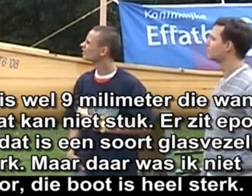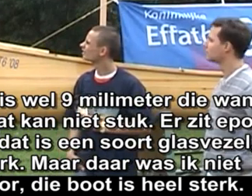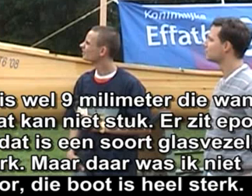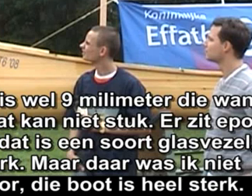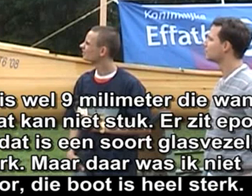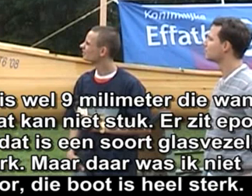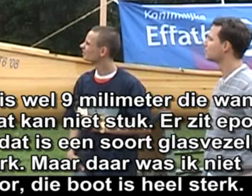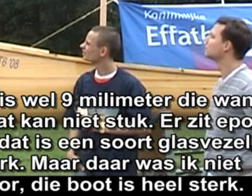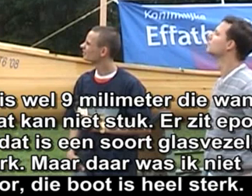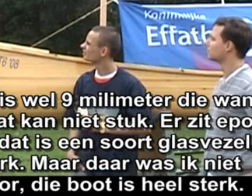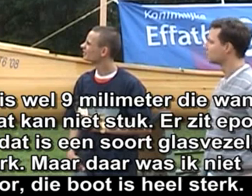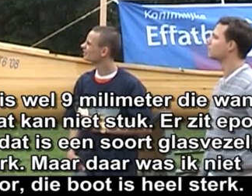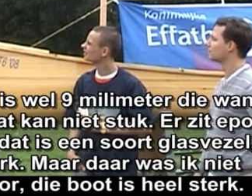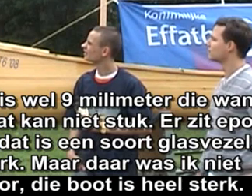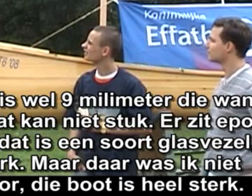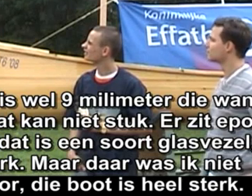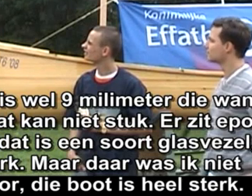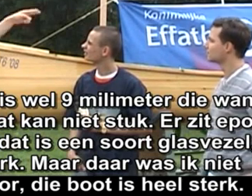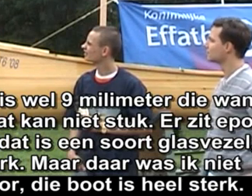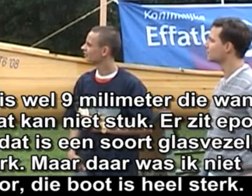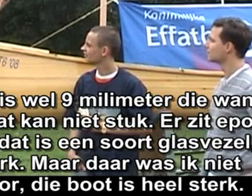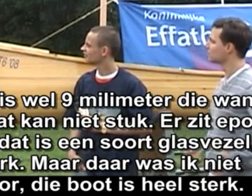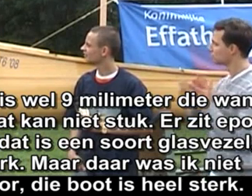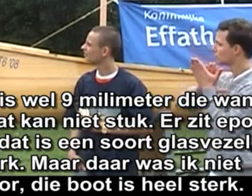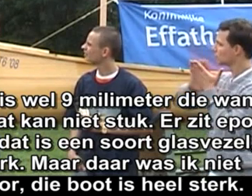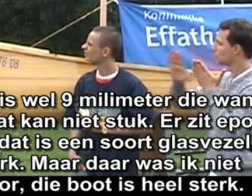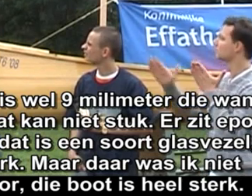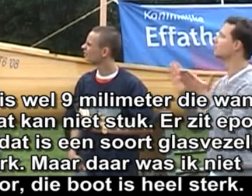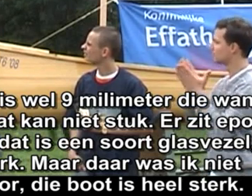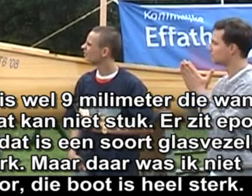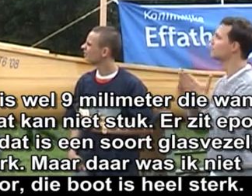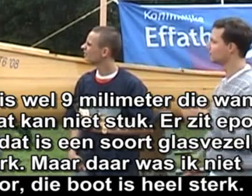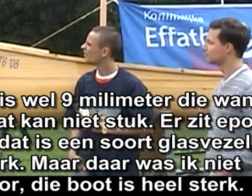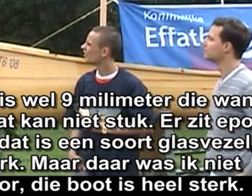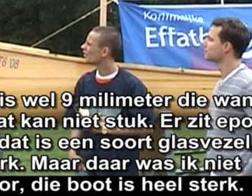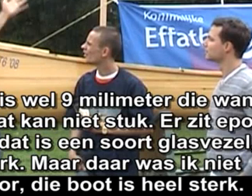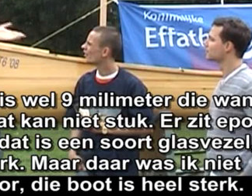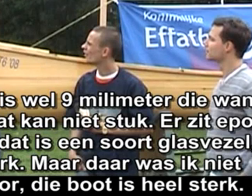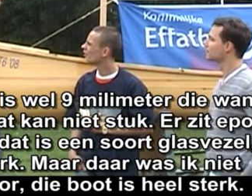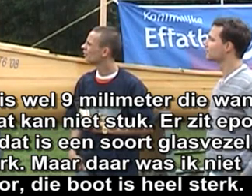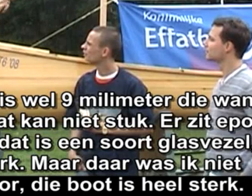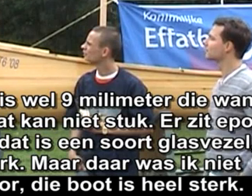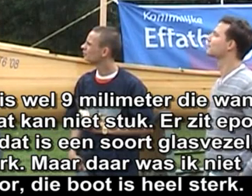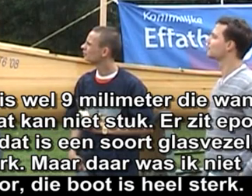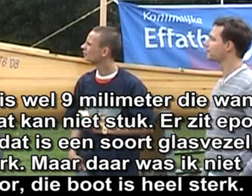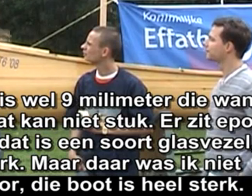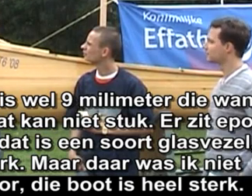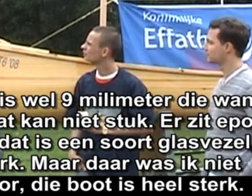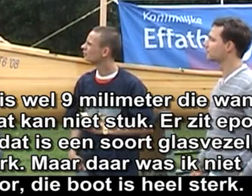ik denk, dat kan niet stuk hoor, er zit epoxy omheen, dat is heel sterk. En dat is een soort glasvezel, nou, die hebben dan, ah, die is